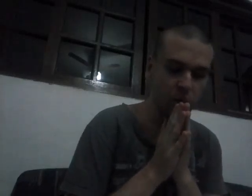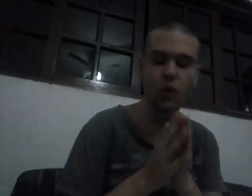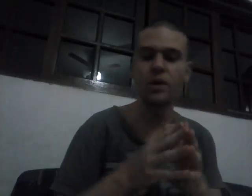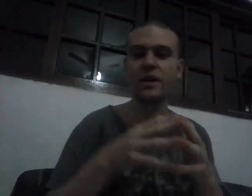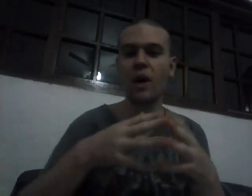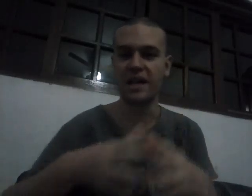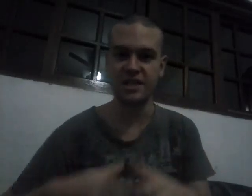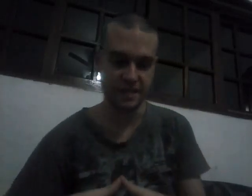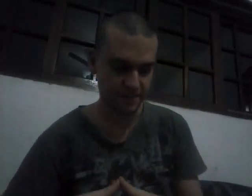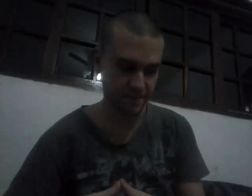ou linguagem?